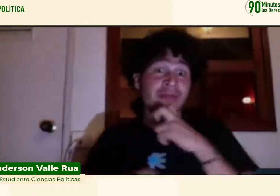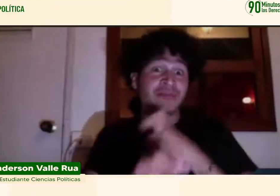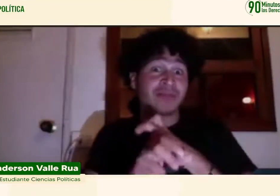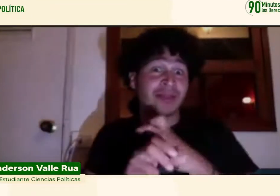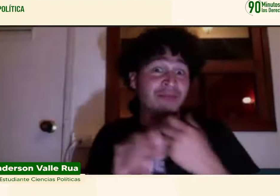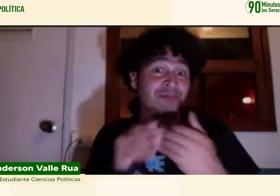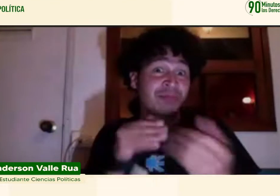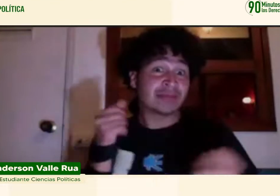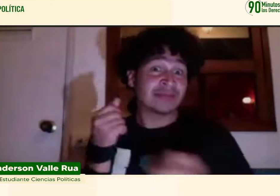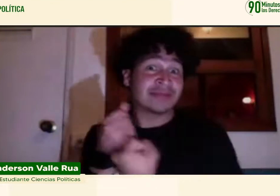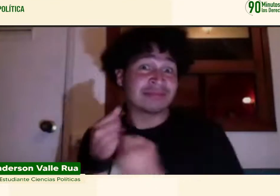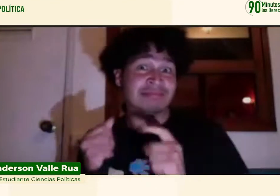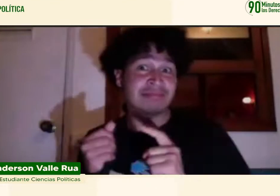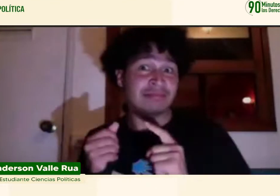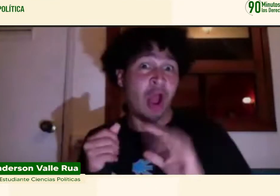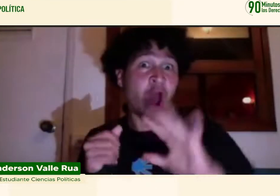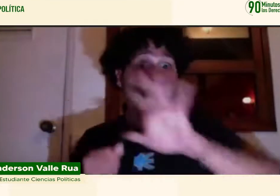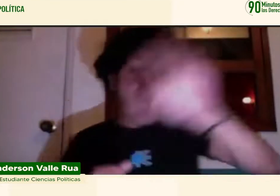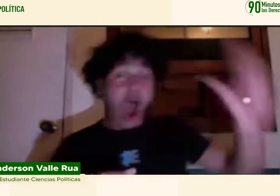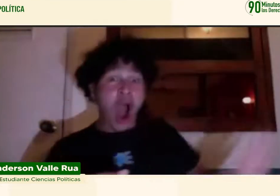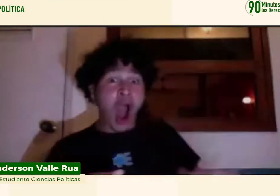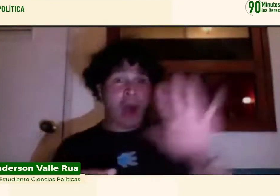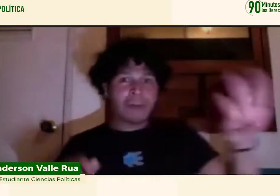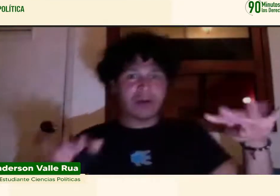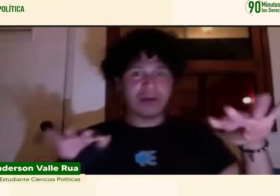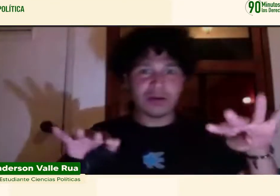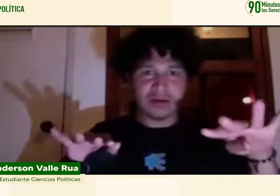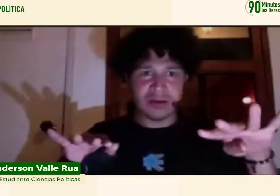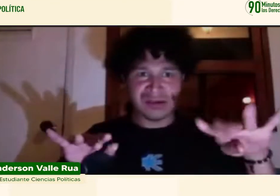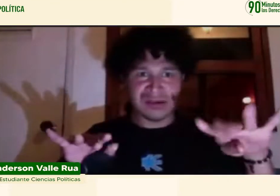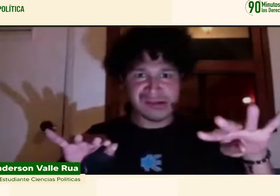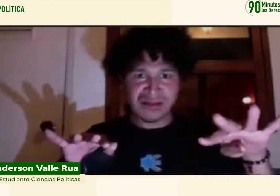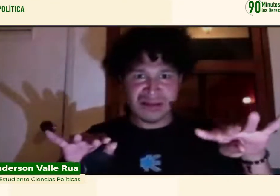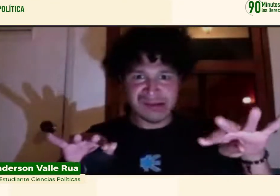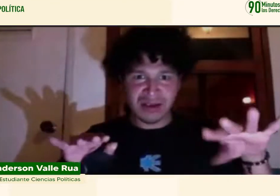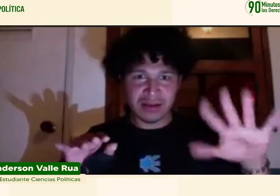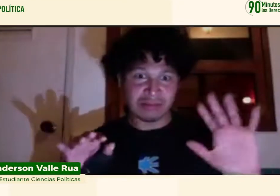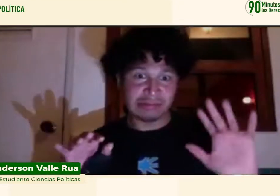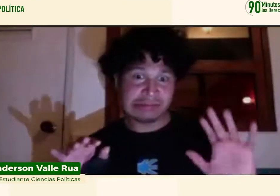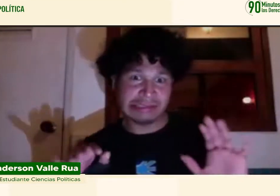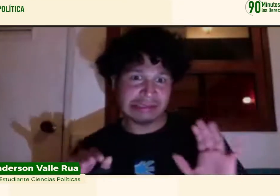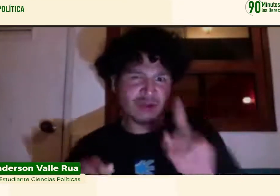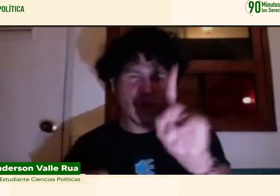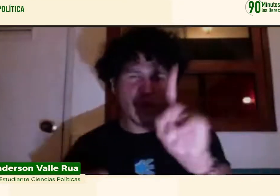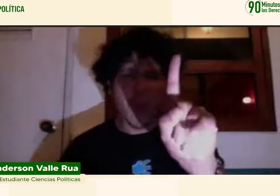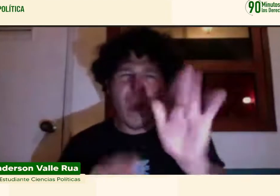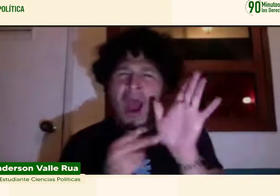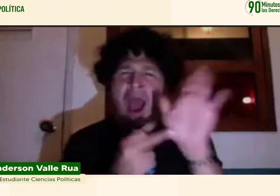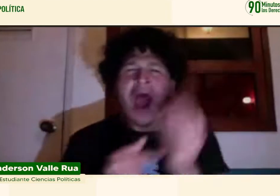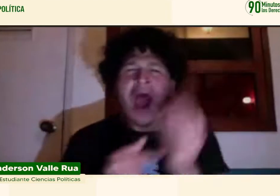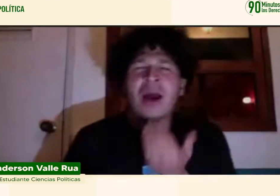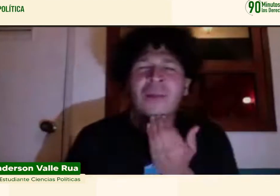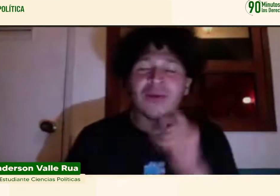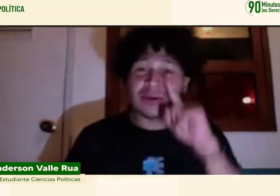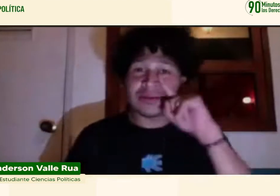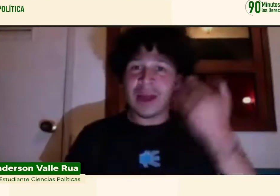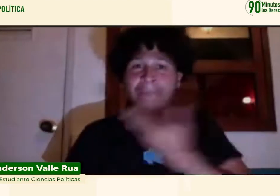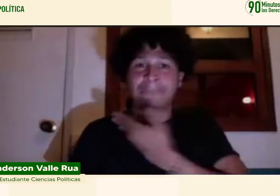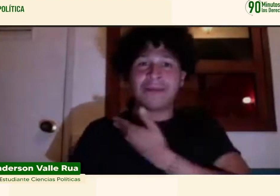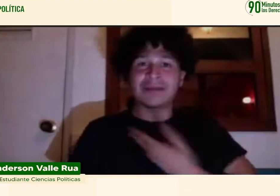políticos con cualquier otra tendencia política queda también un asunto muy complejo al mirar tantas lecturas y